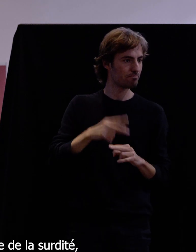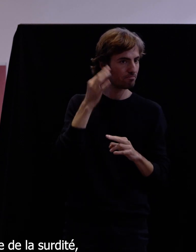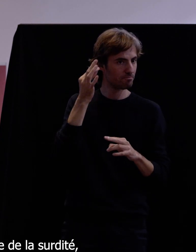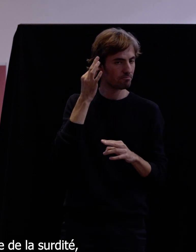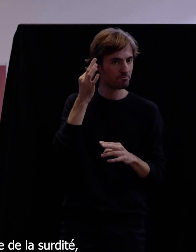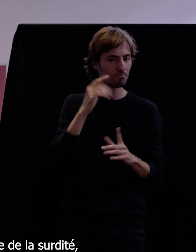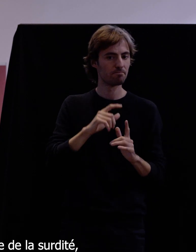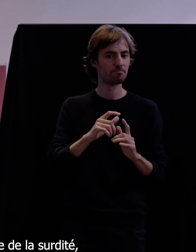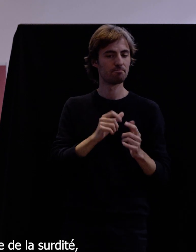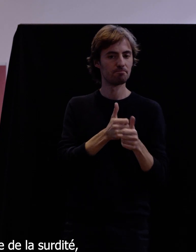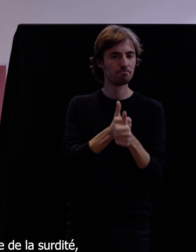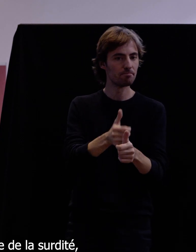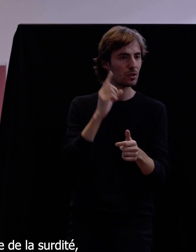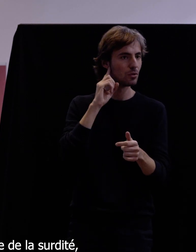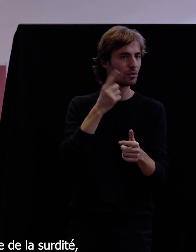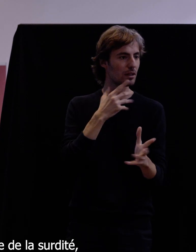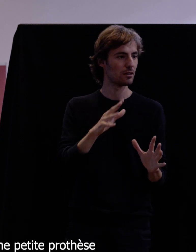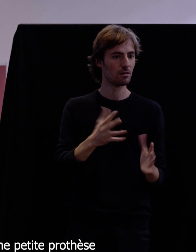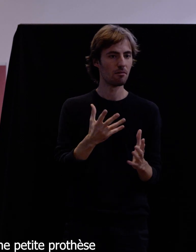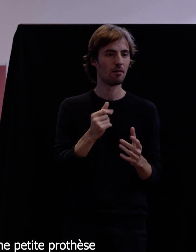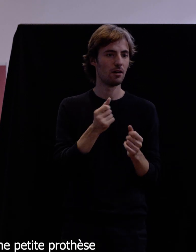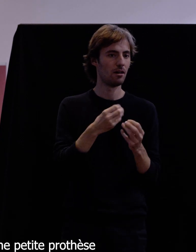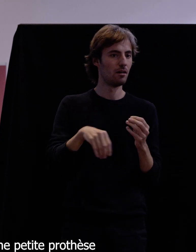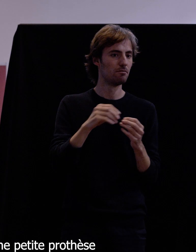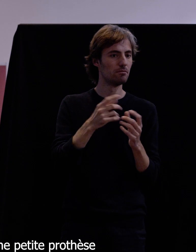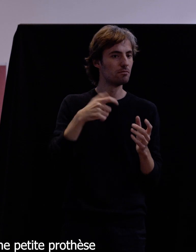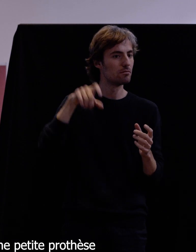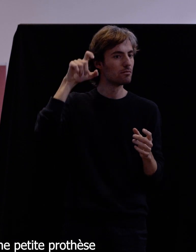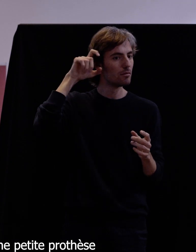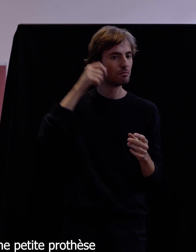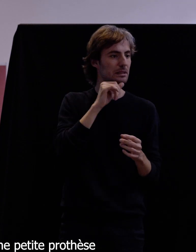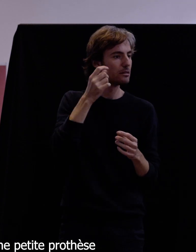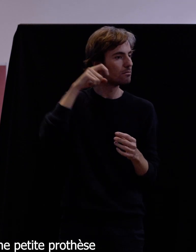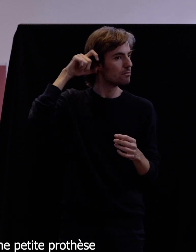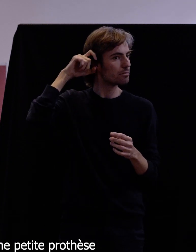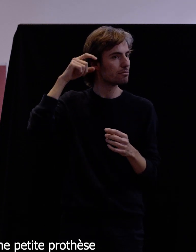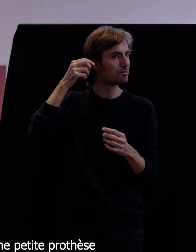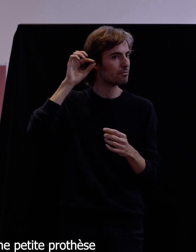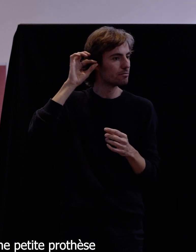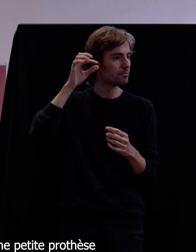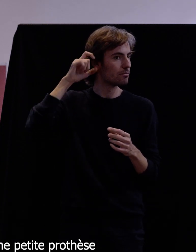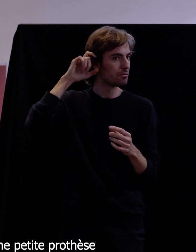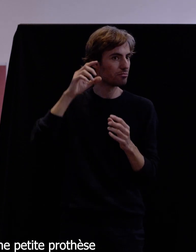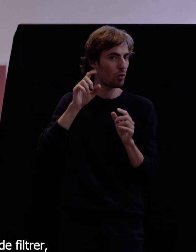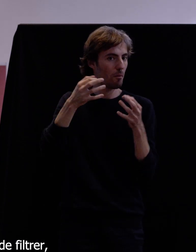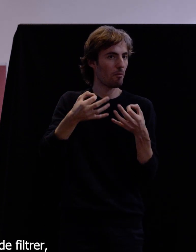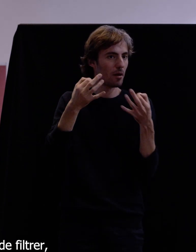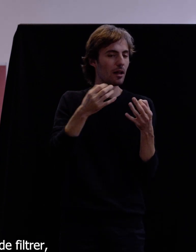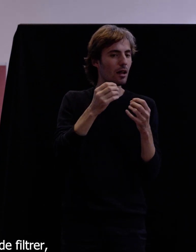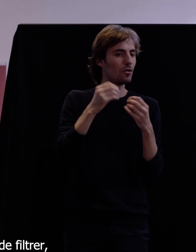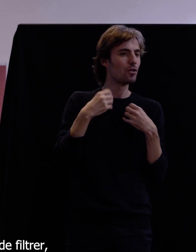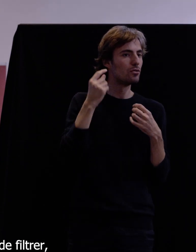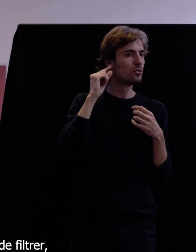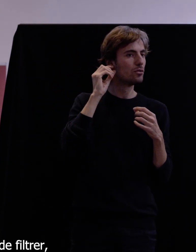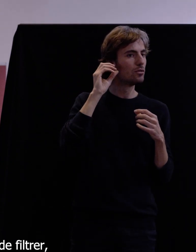La prise en charge de la surdité, elle va être assurée par une prothèse auditive classique, une petite prothèse auditive amovible qui a pour propriété